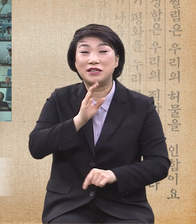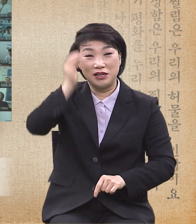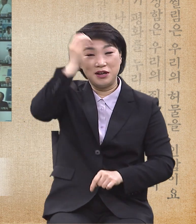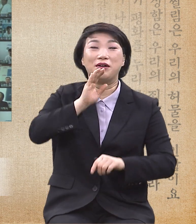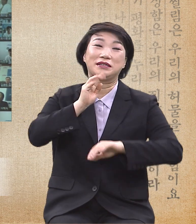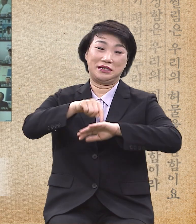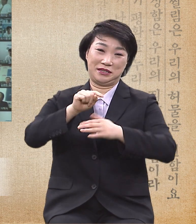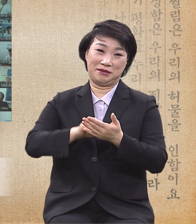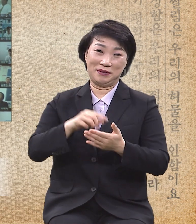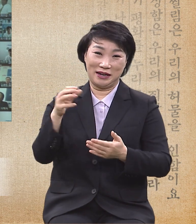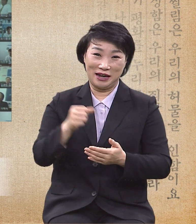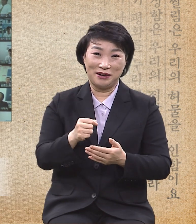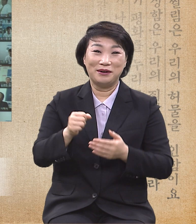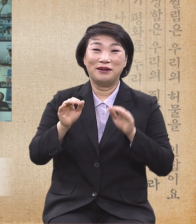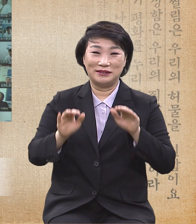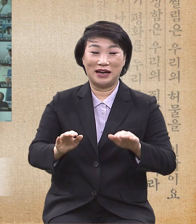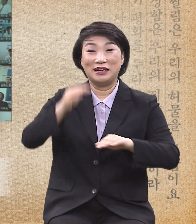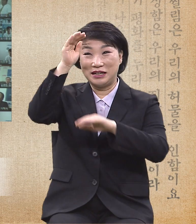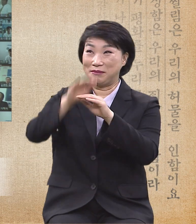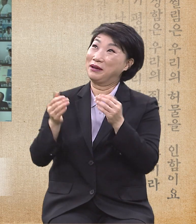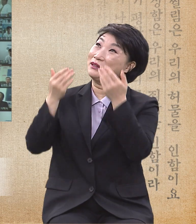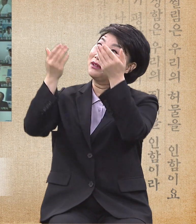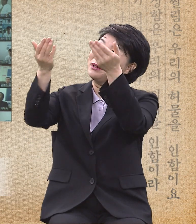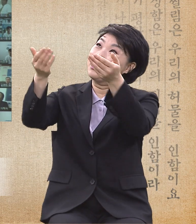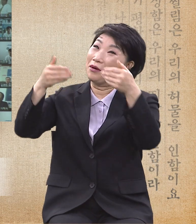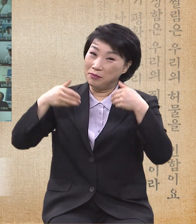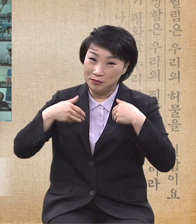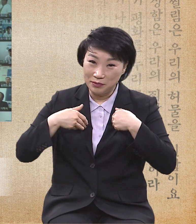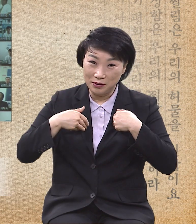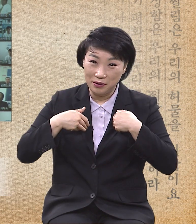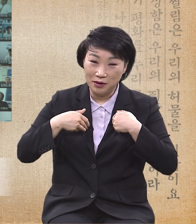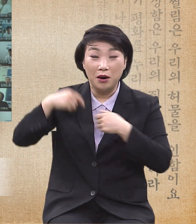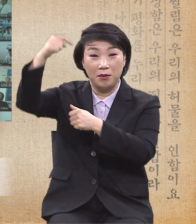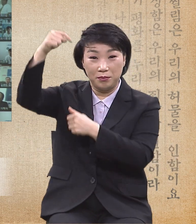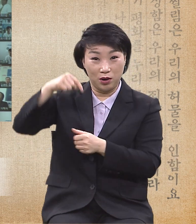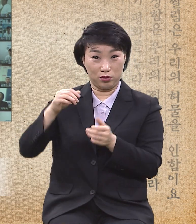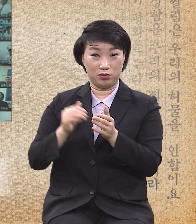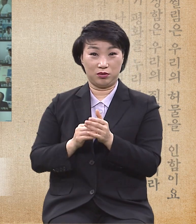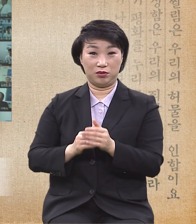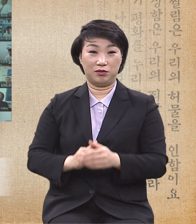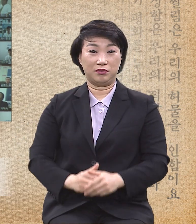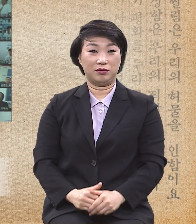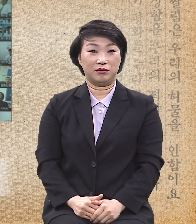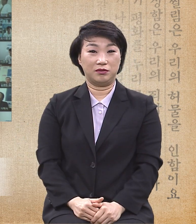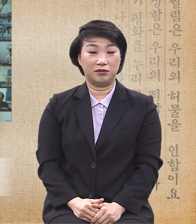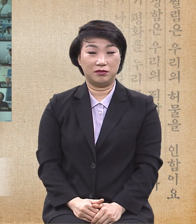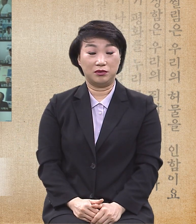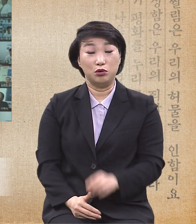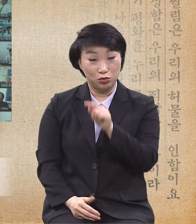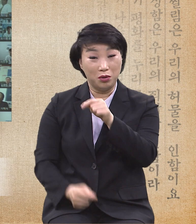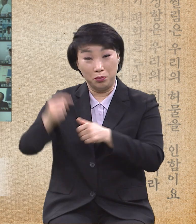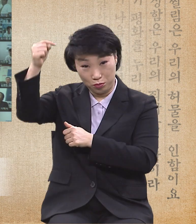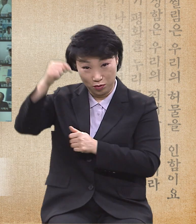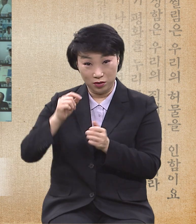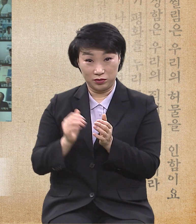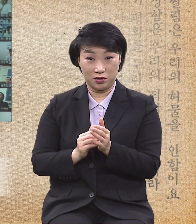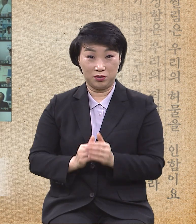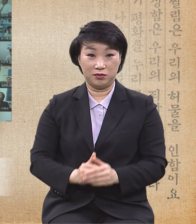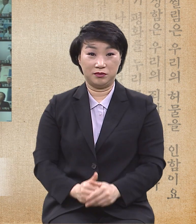신령과 진정으로 예배할지니라. 명령이 이거는 명령.